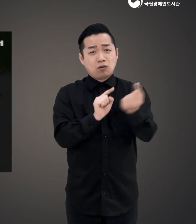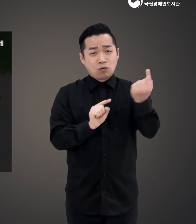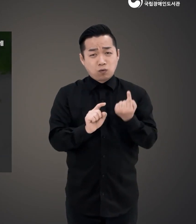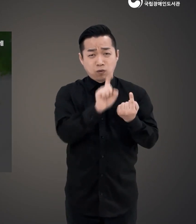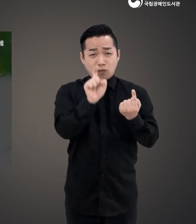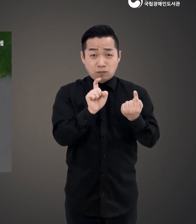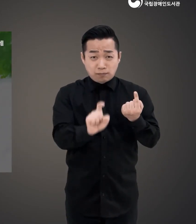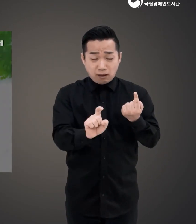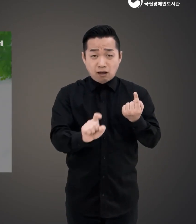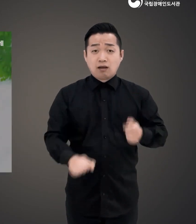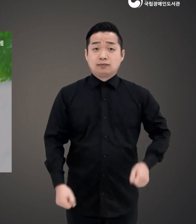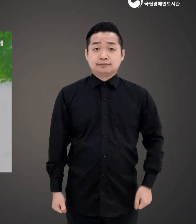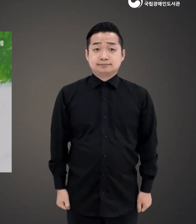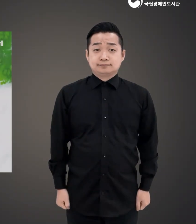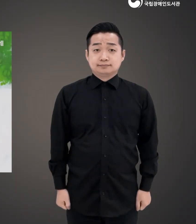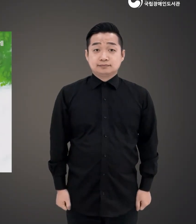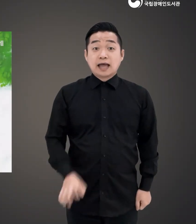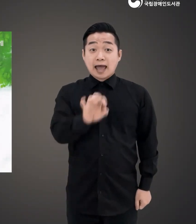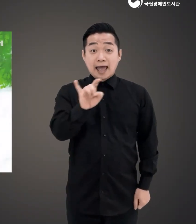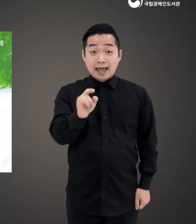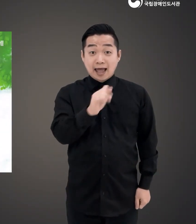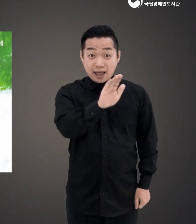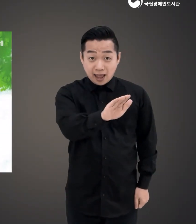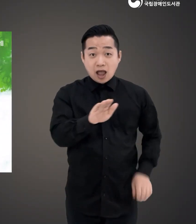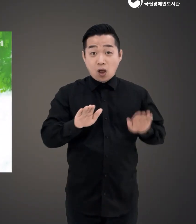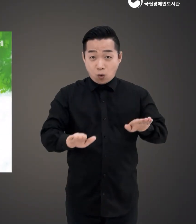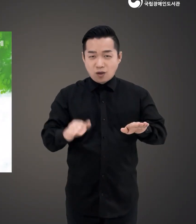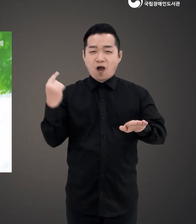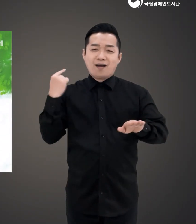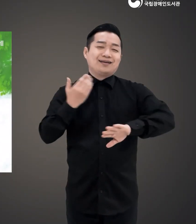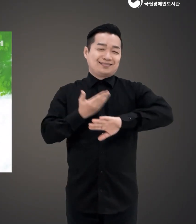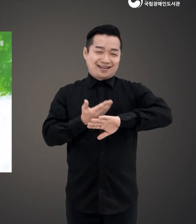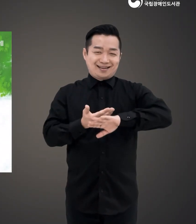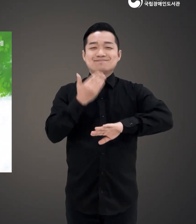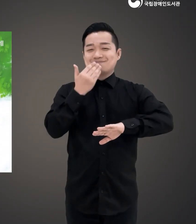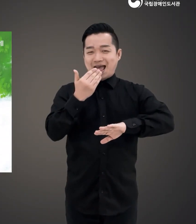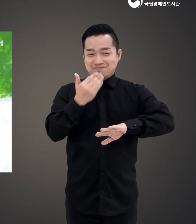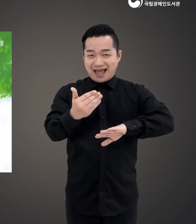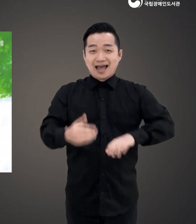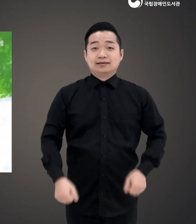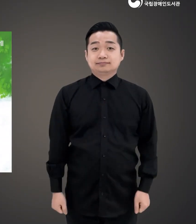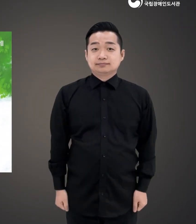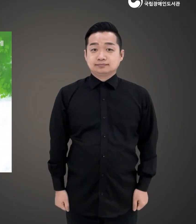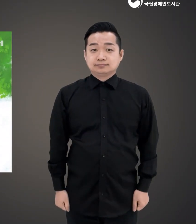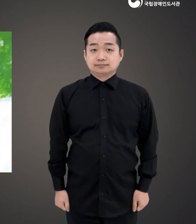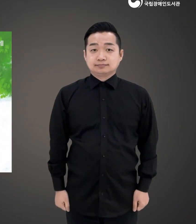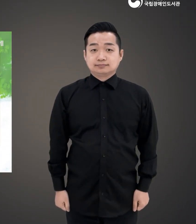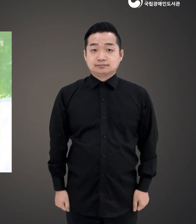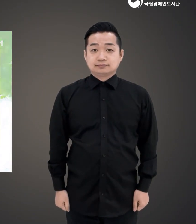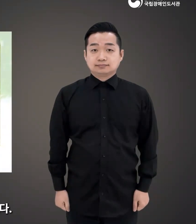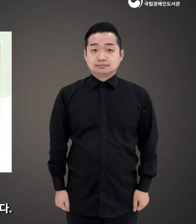나를 보러 올까? 앤, 오늘은 어제와 다를 거야.